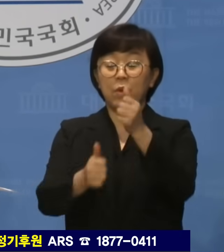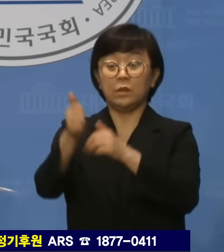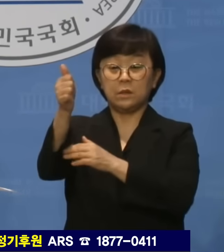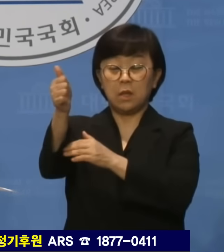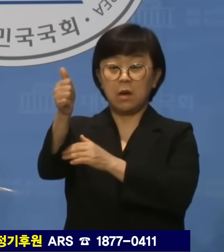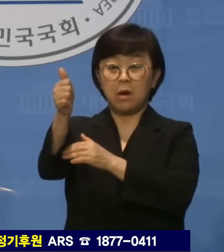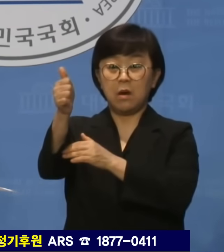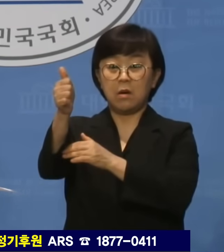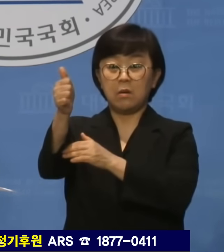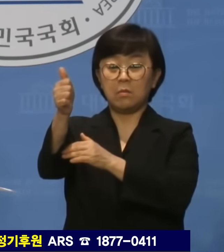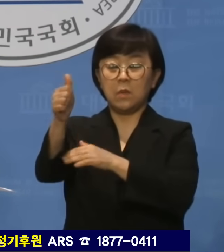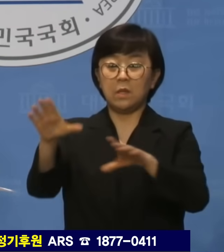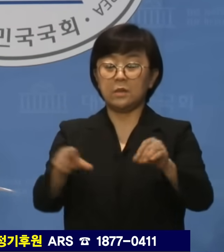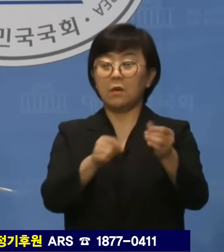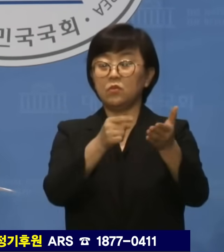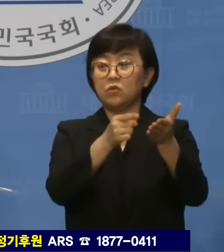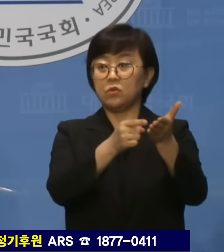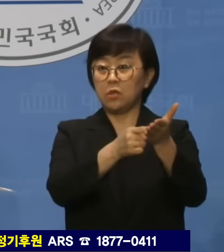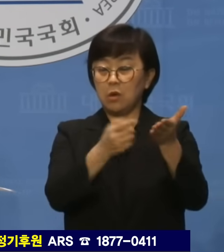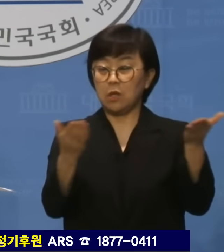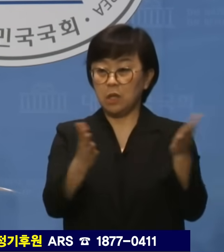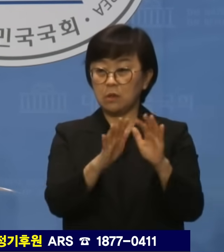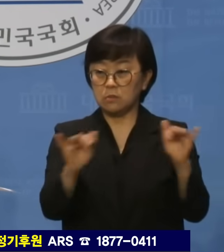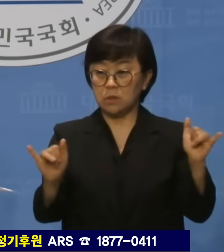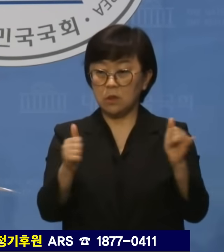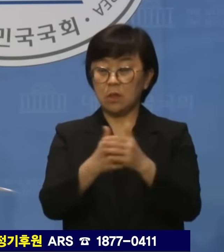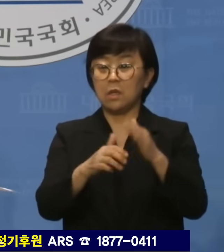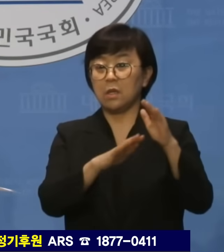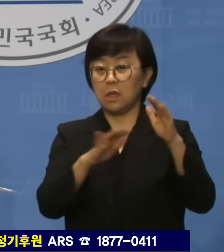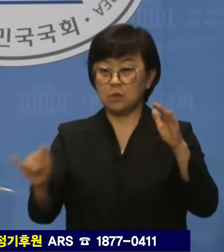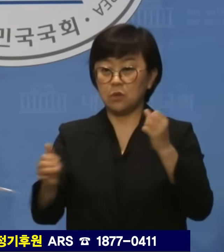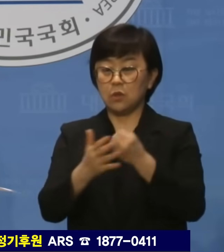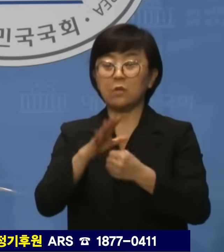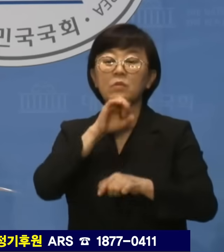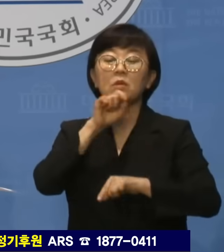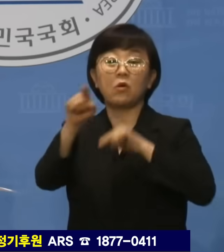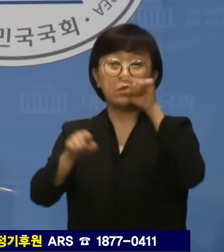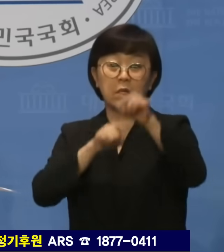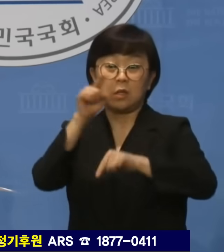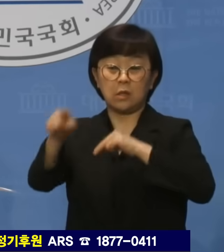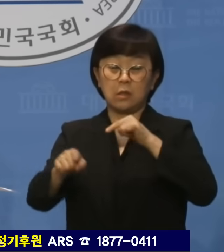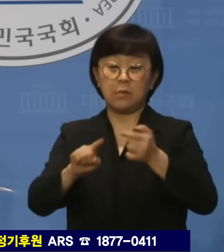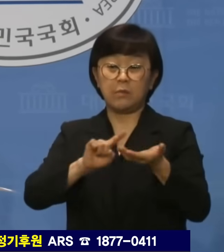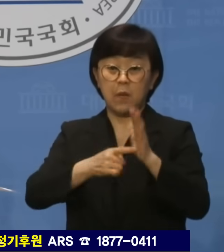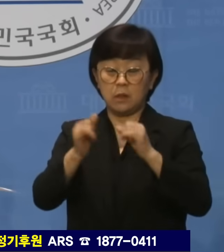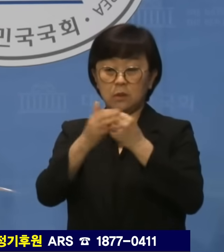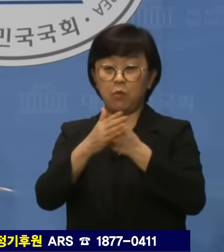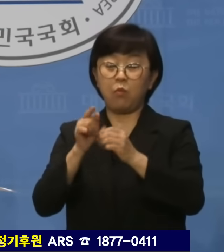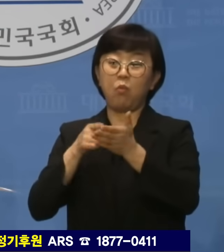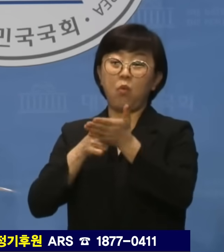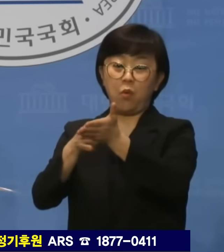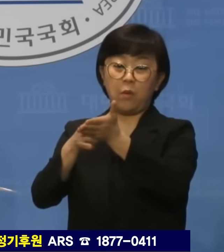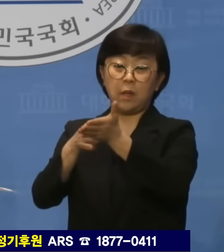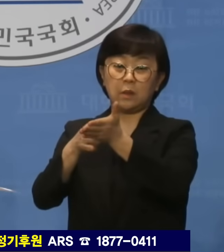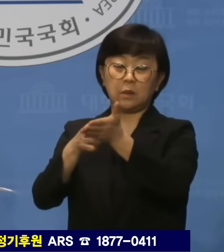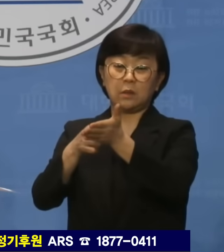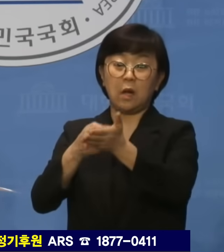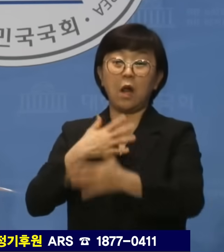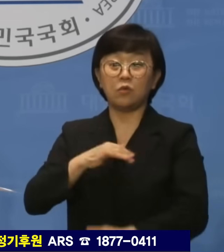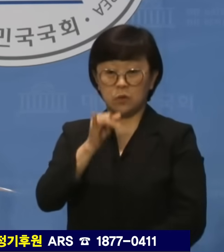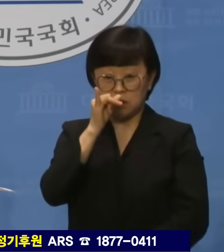위원장은 방심의 사무처 직원으로부터 가족이 민원을 제기했다는 사실을 보고받아